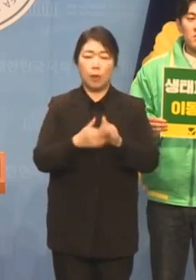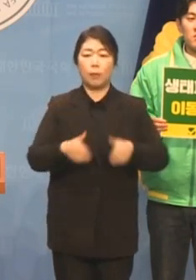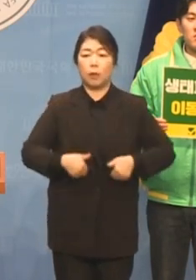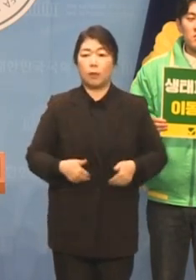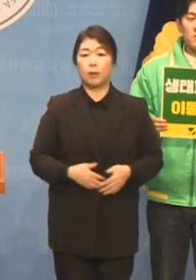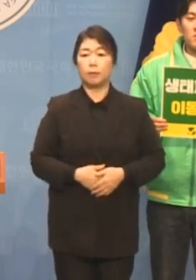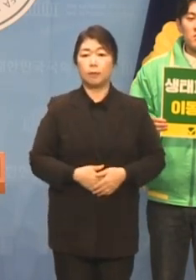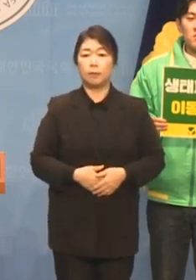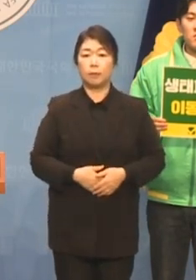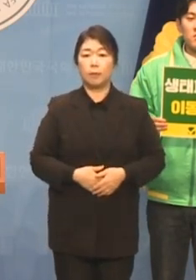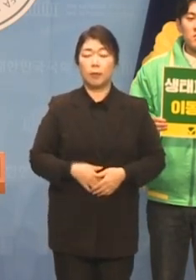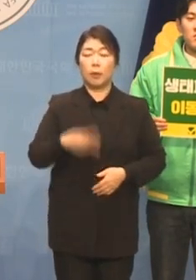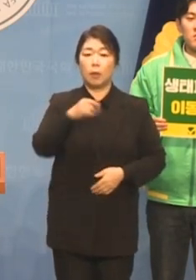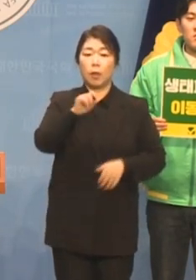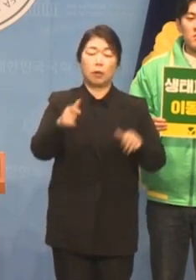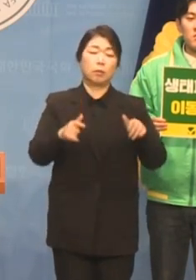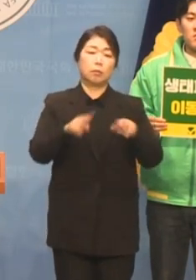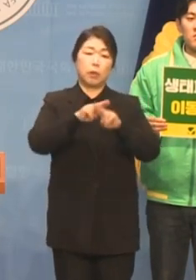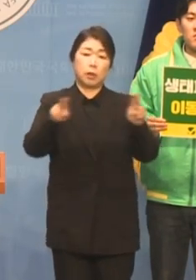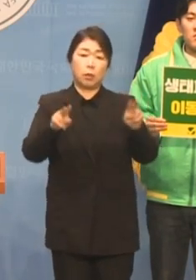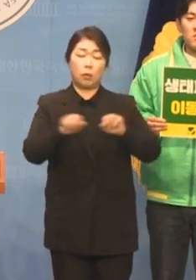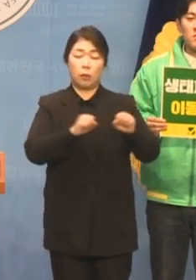세만금 신공항 백지와